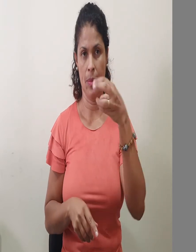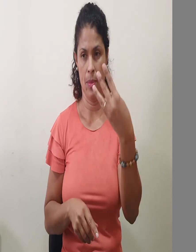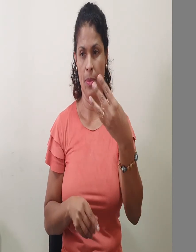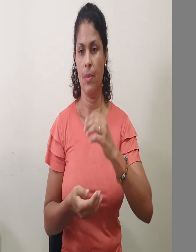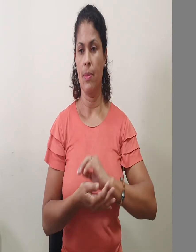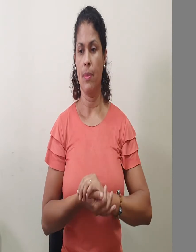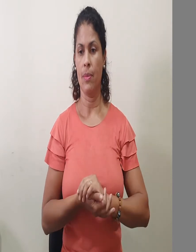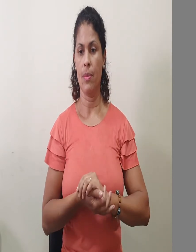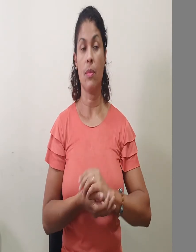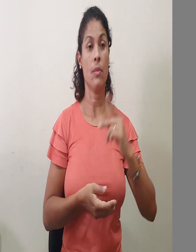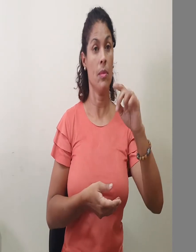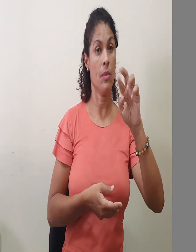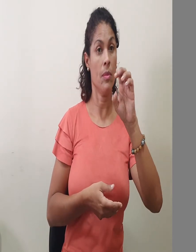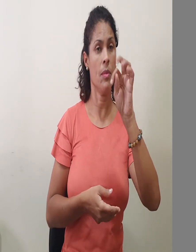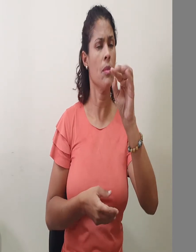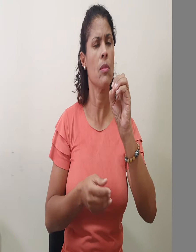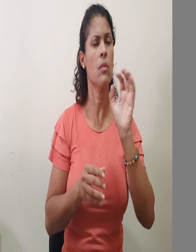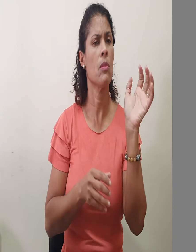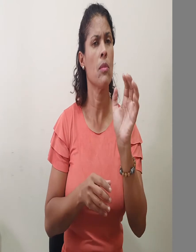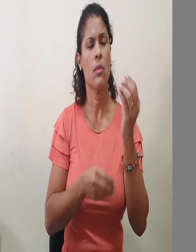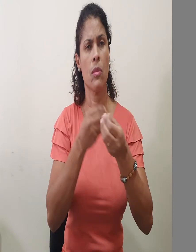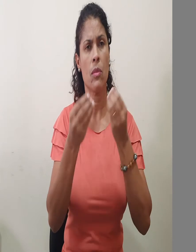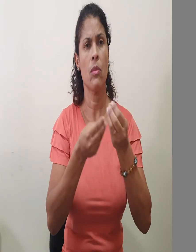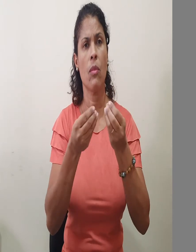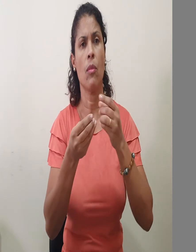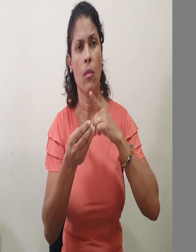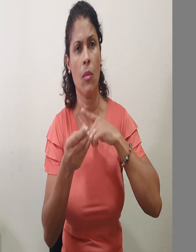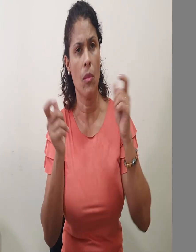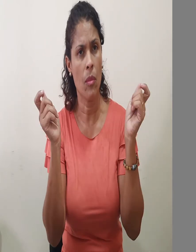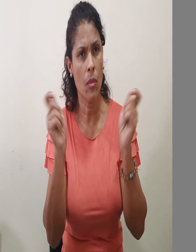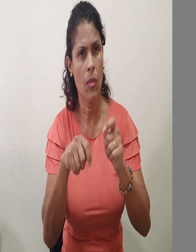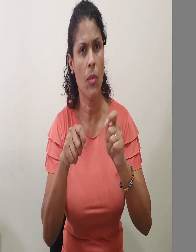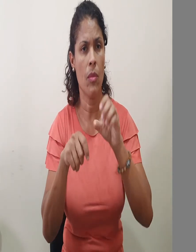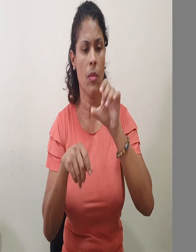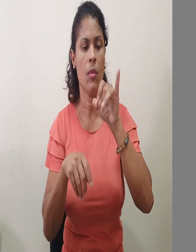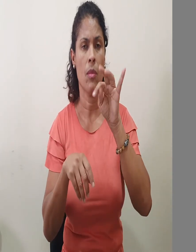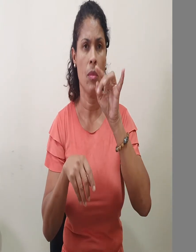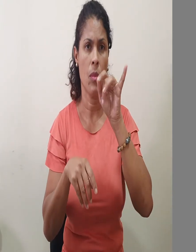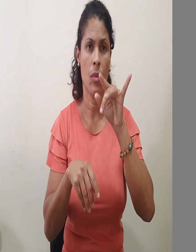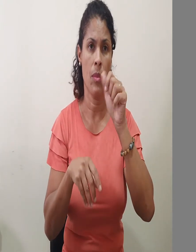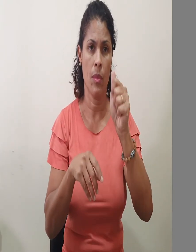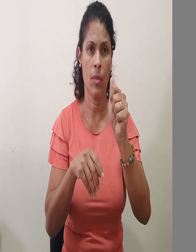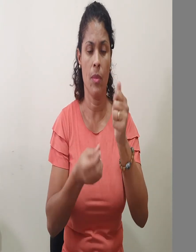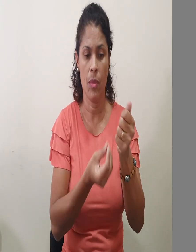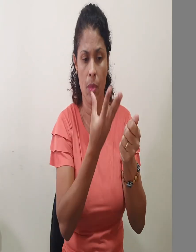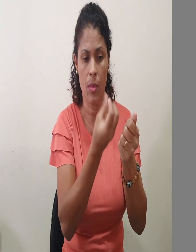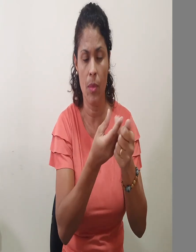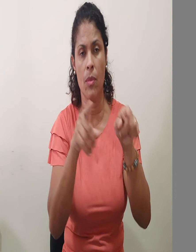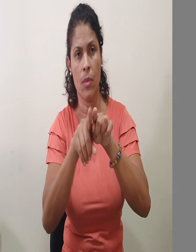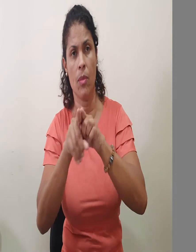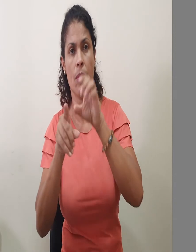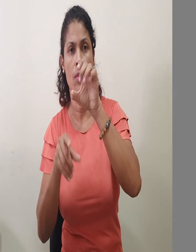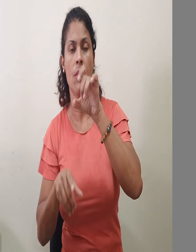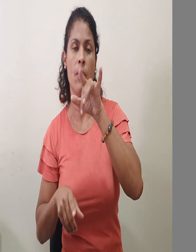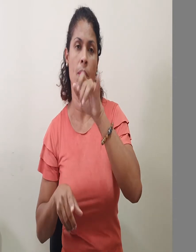proteínas adaptativas. Um fator de crescimento, quando se liga a estes receptores, induzem inicialmente a